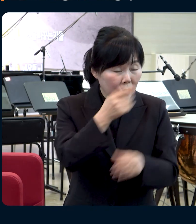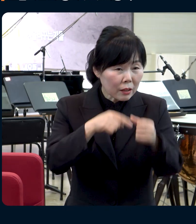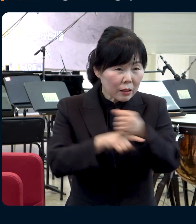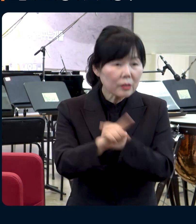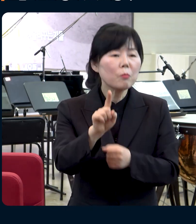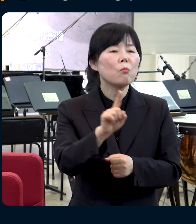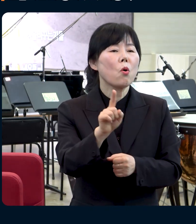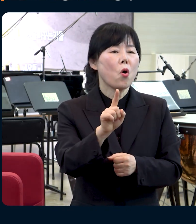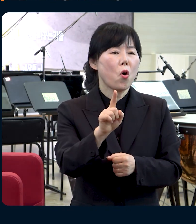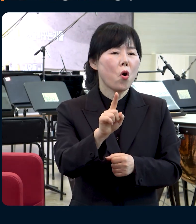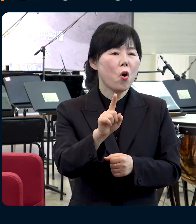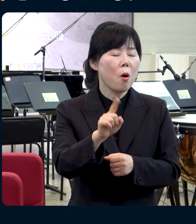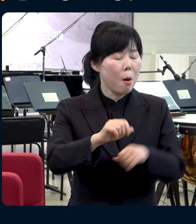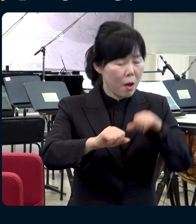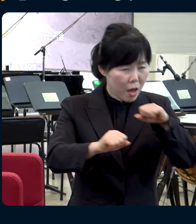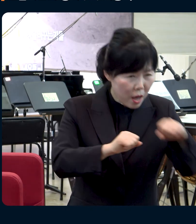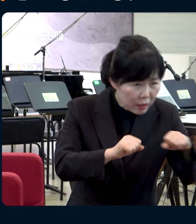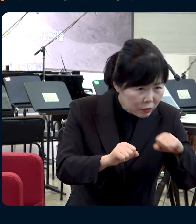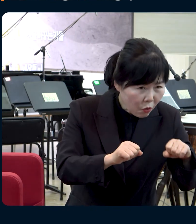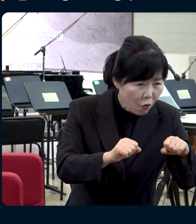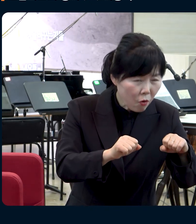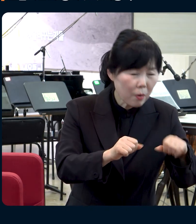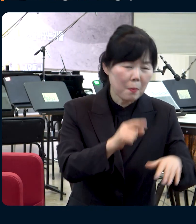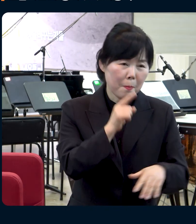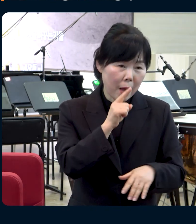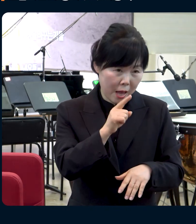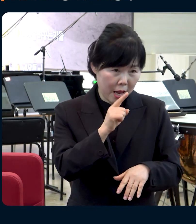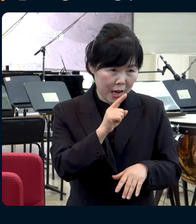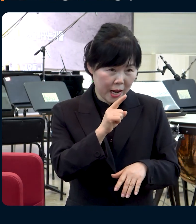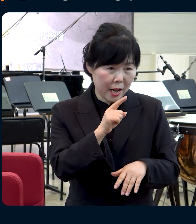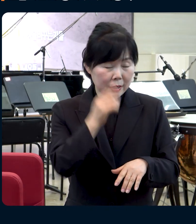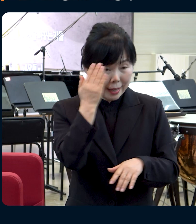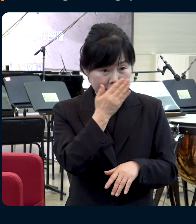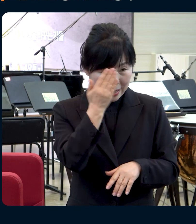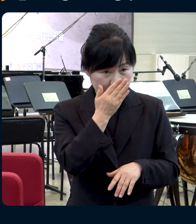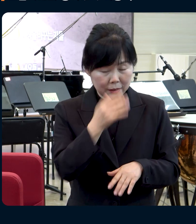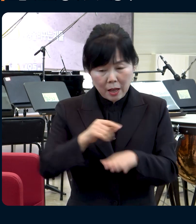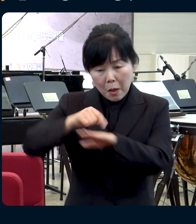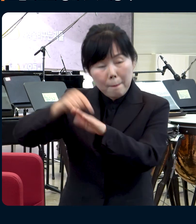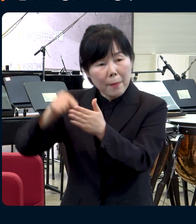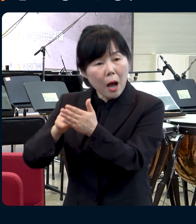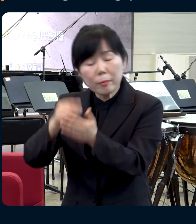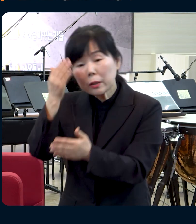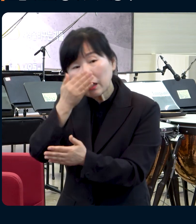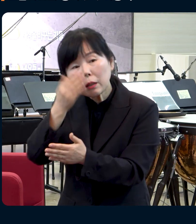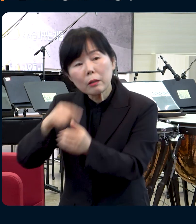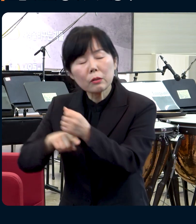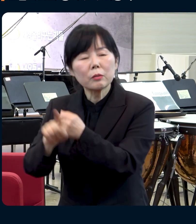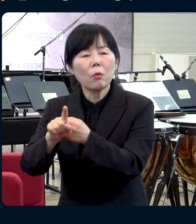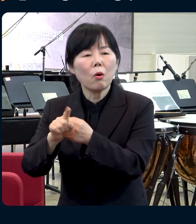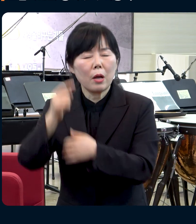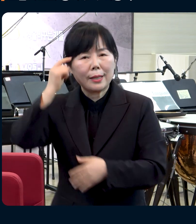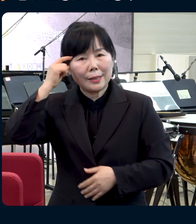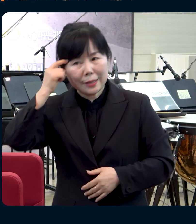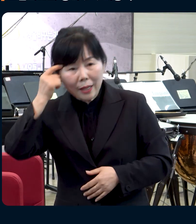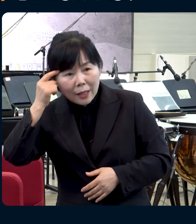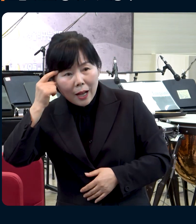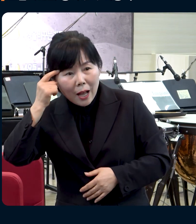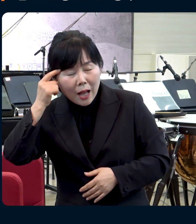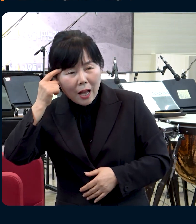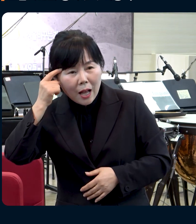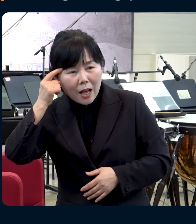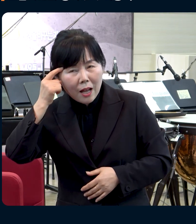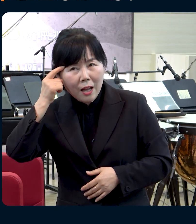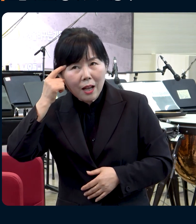것이 외적인 행위에서 깨끗이 한다 그러면요, 우리 마음을 깨끗이 한다는 것은요, 나의 생각과 나의